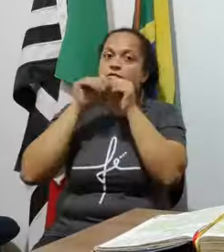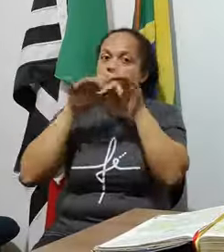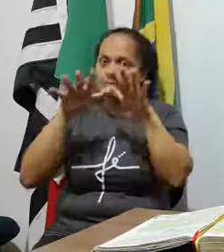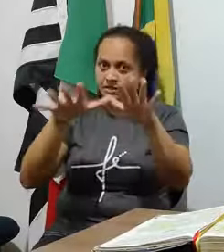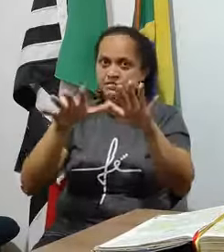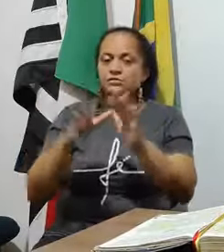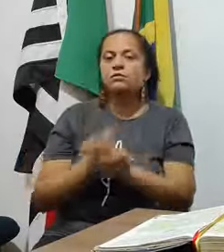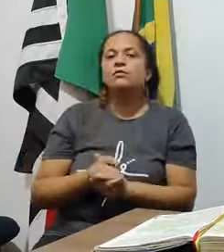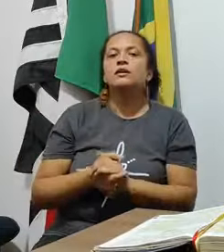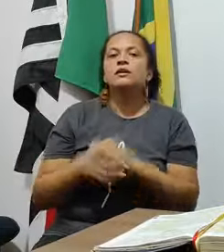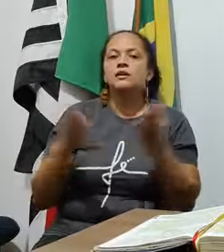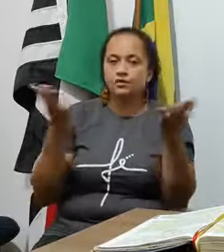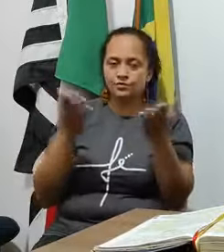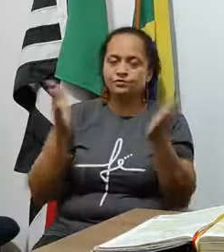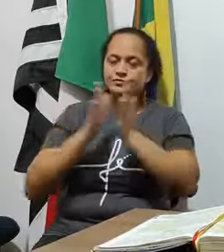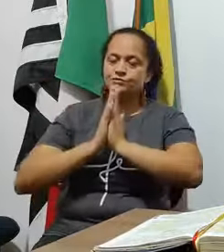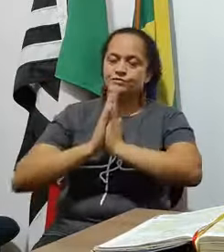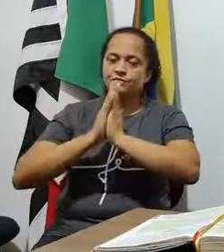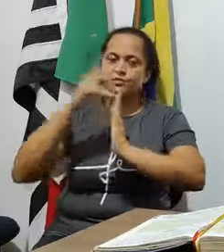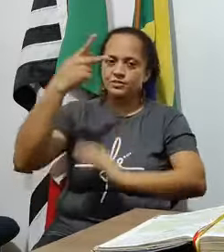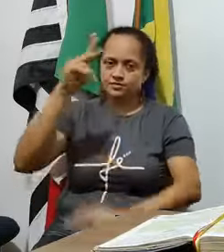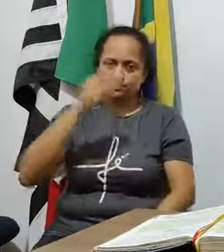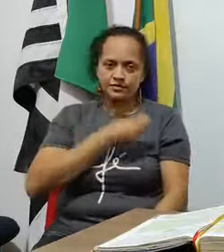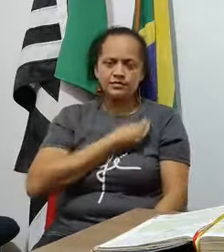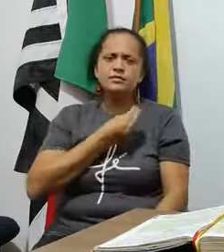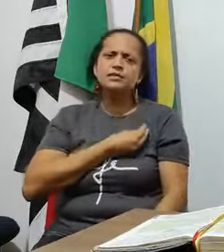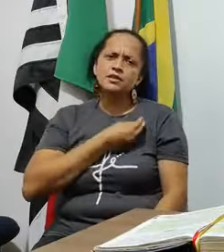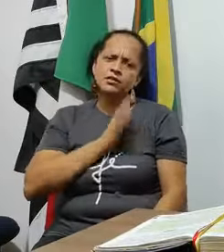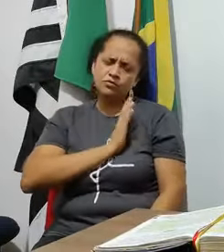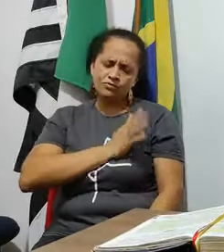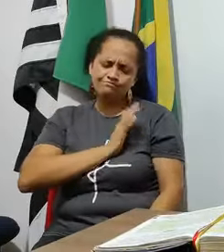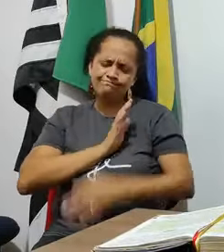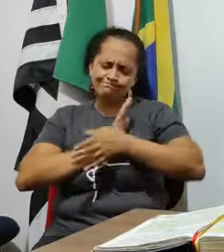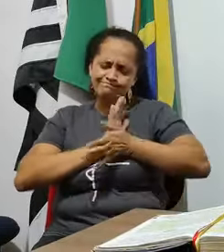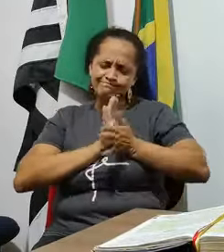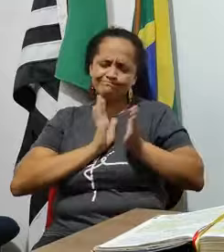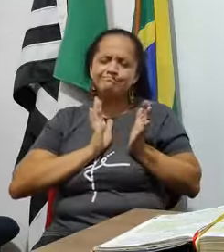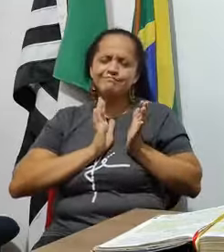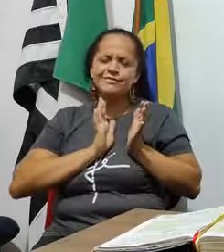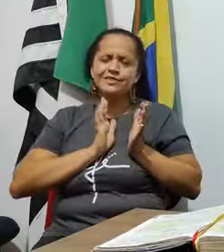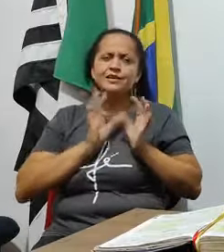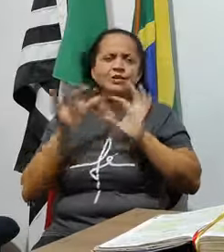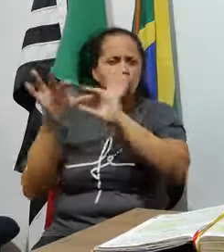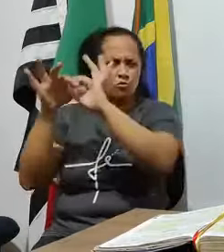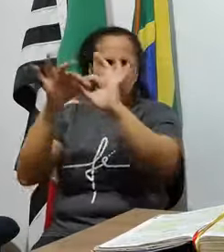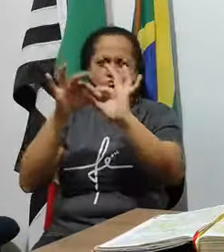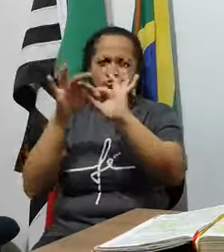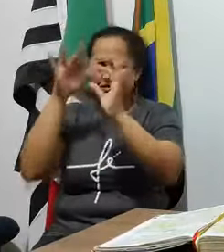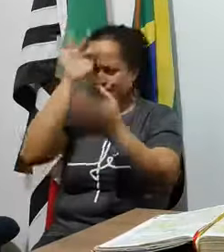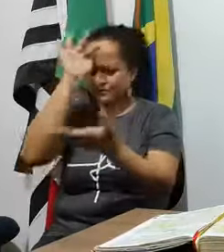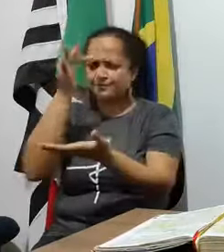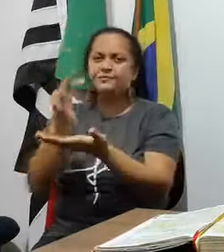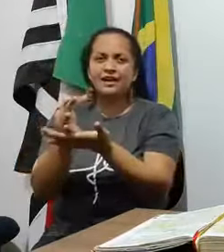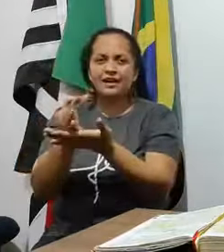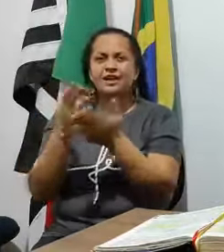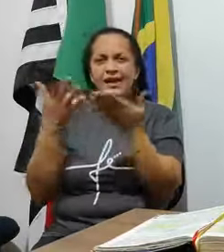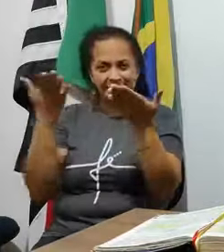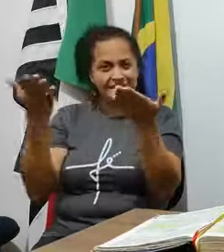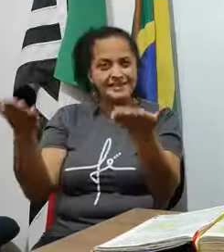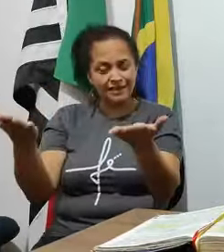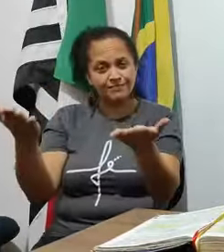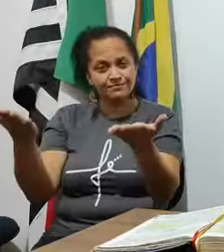quero orar pela sua vida agora. Abre o teu coração, tá bom? Una a tua fé com a minha, estende a sua mão, Senhor, eu quero